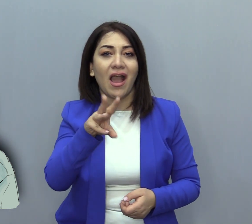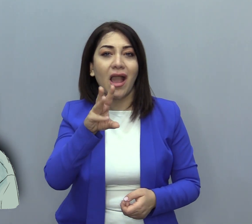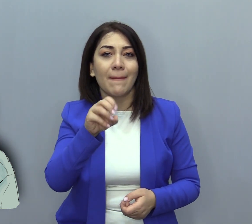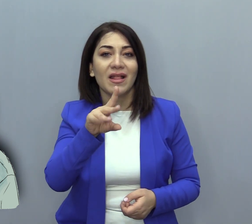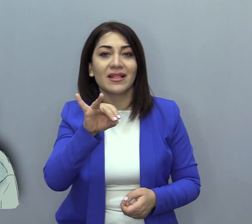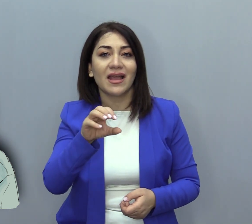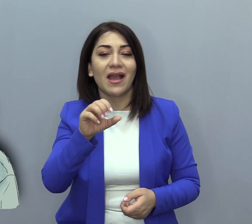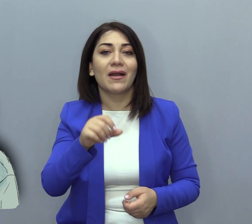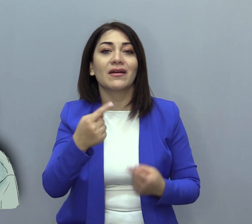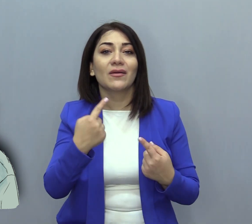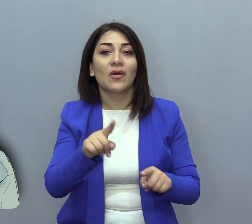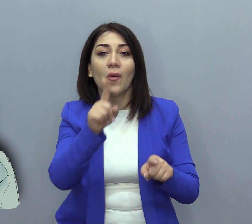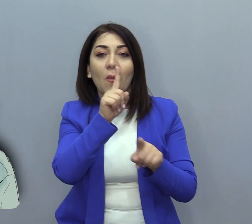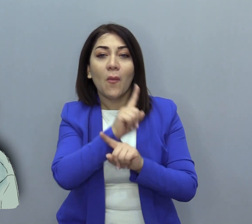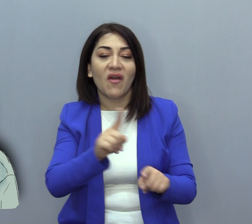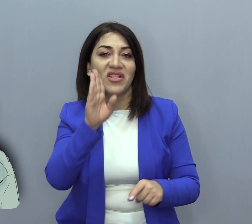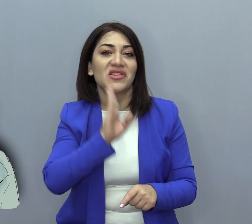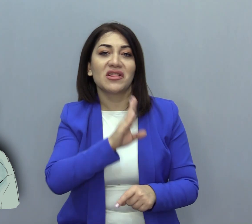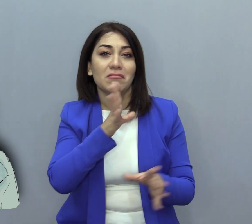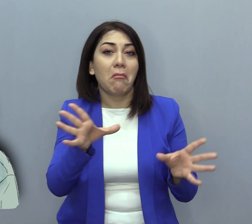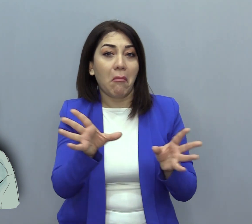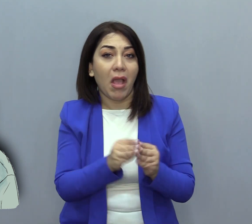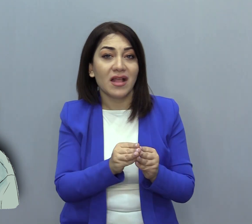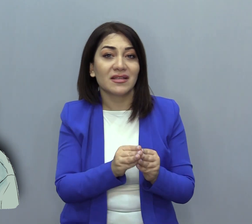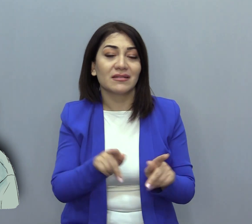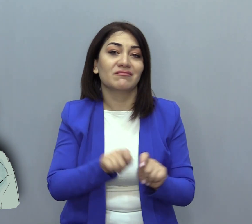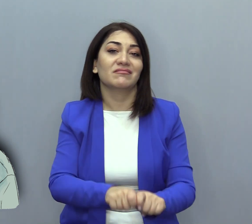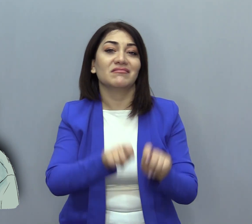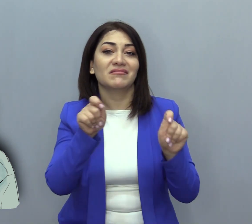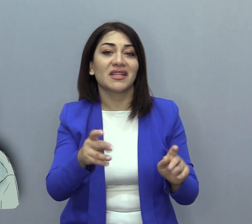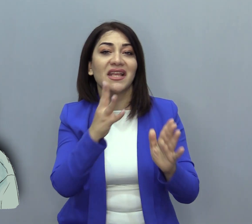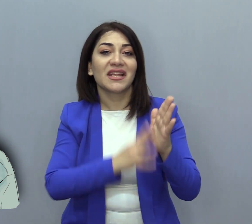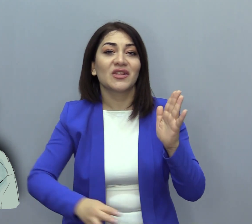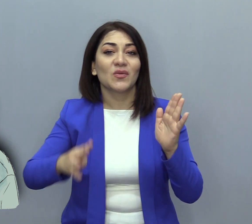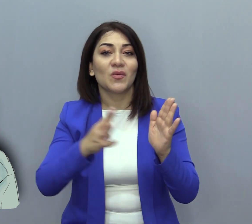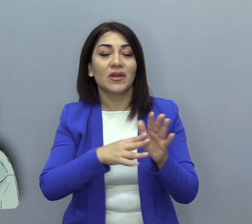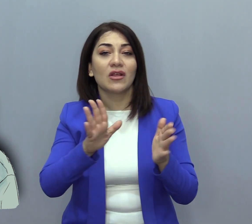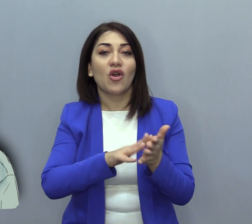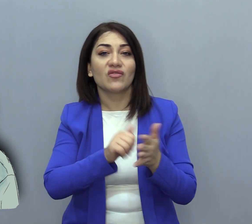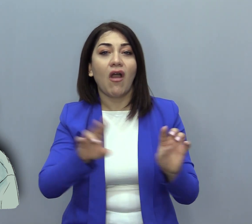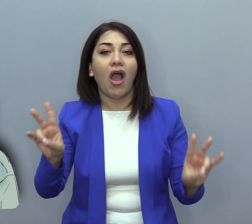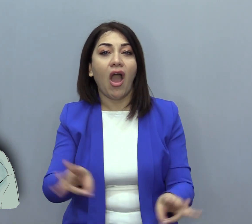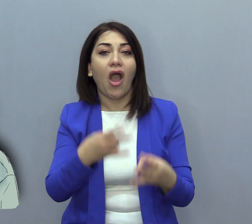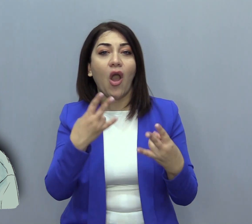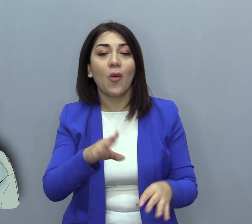մեկար բացարի կնոչ հետ միասին հինադրեց 99-ը ակումբը գին ոթաչուներին սատարող